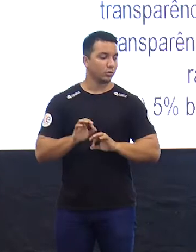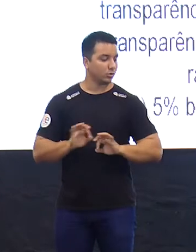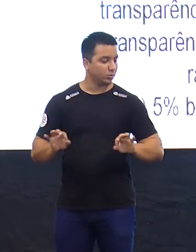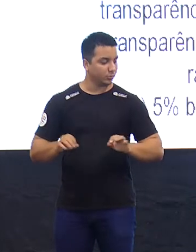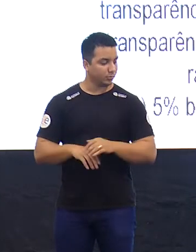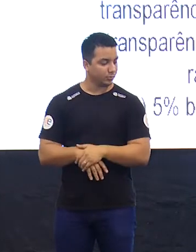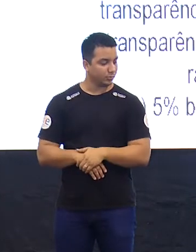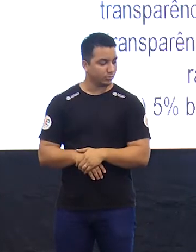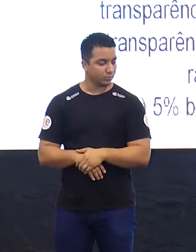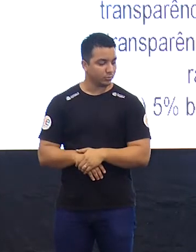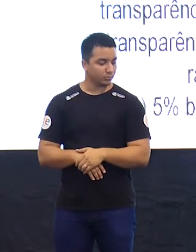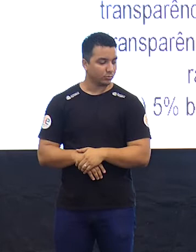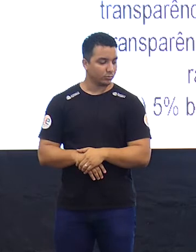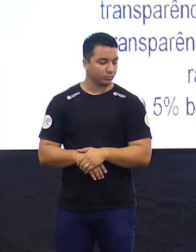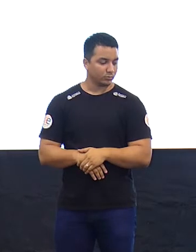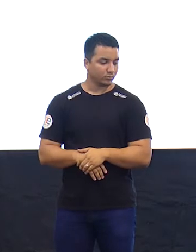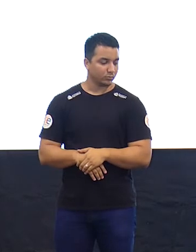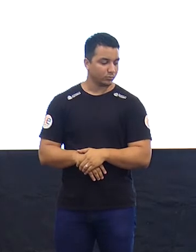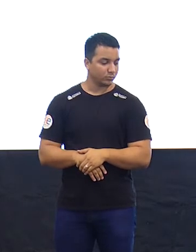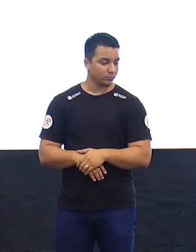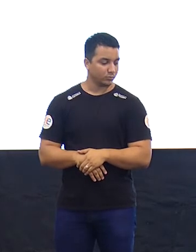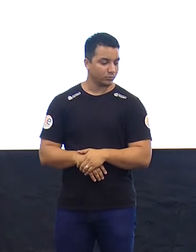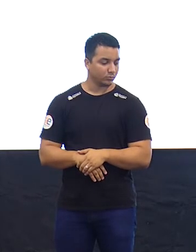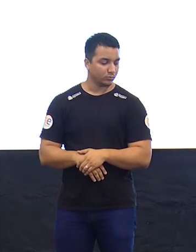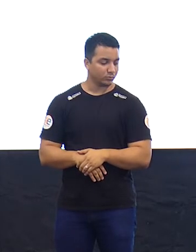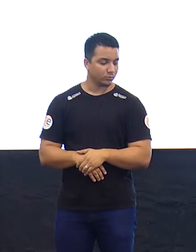Massa. Olha só.